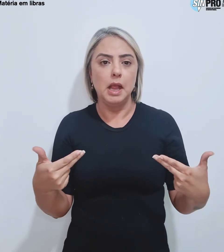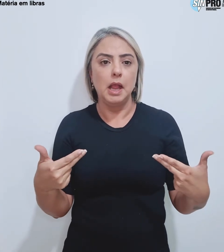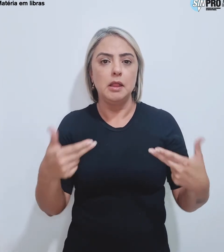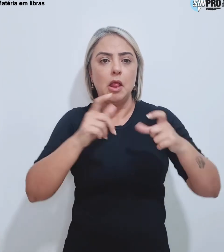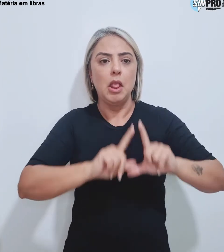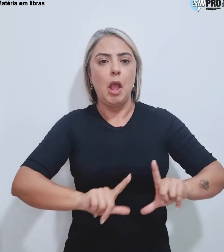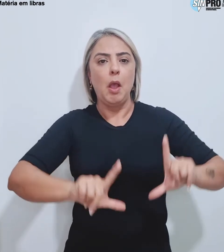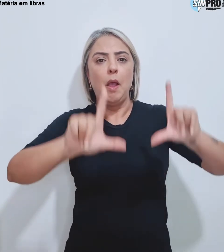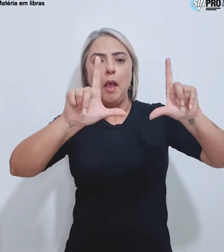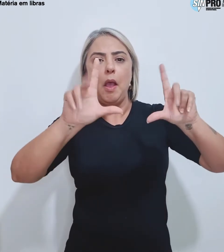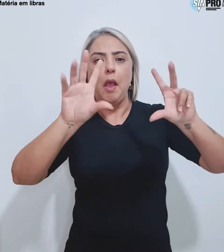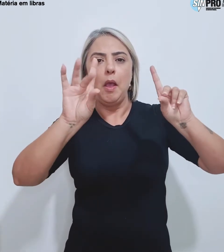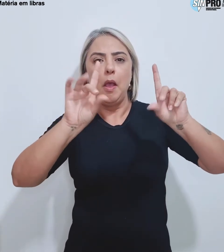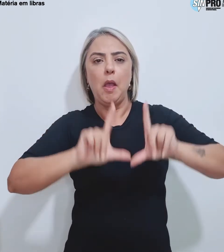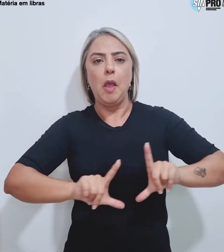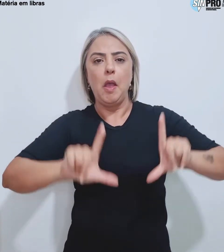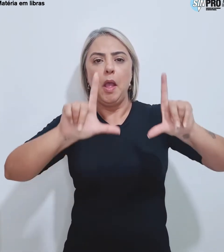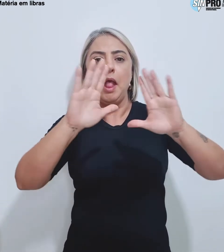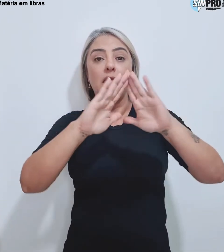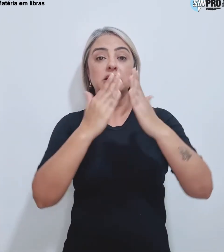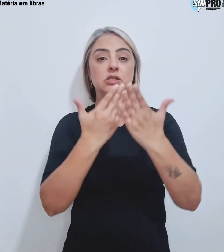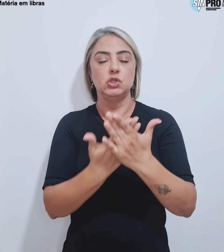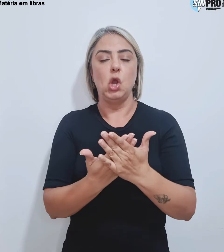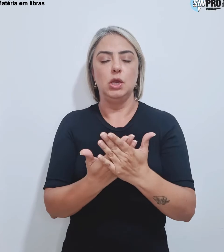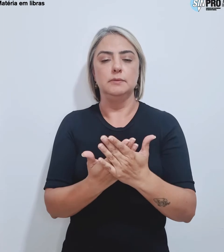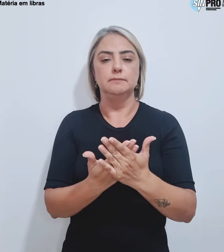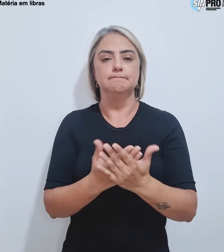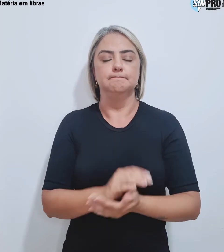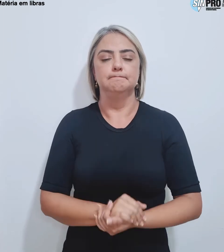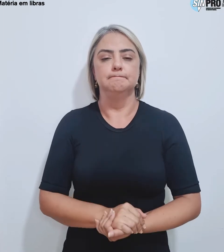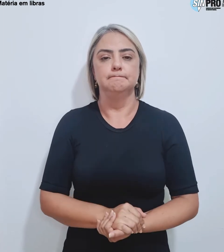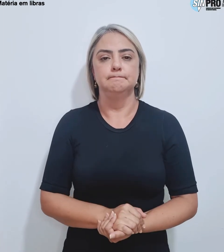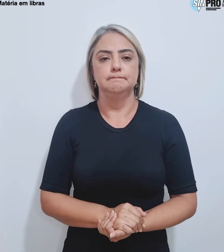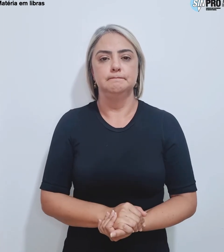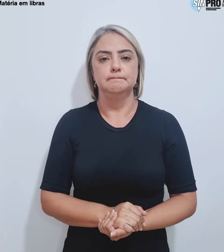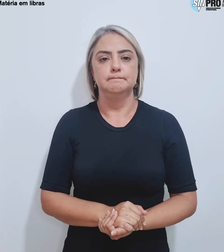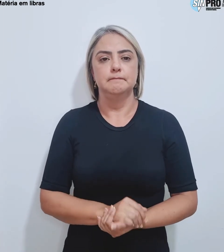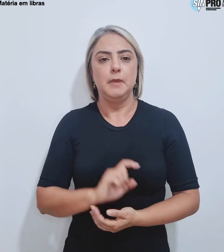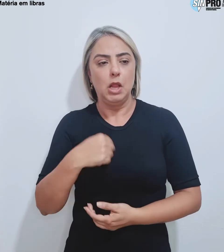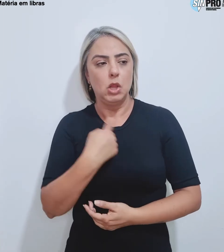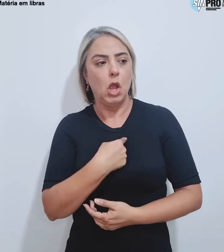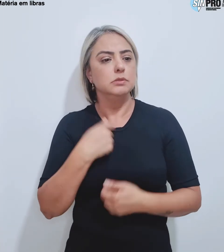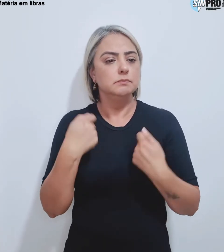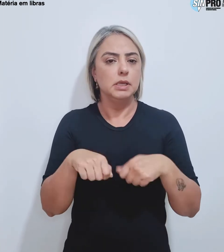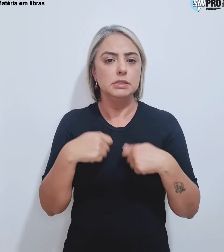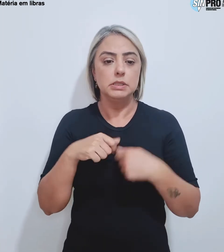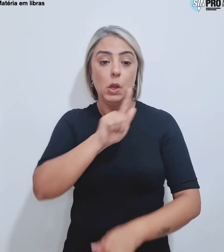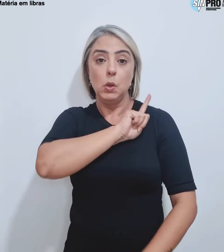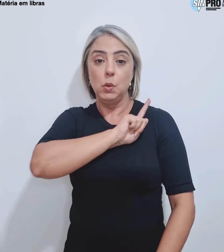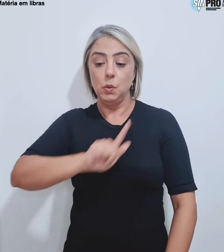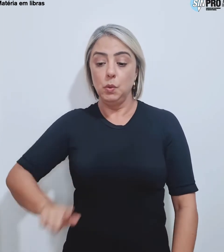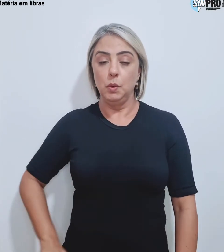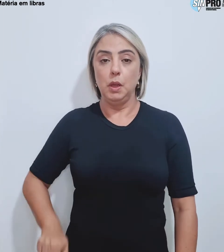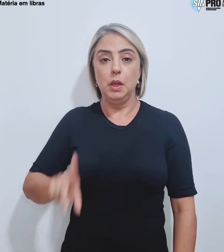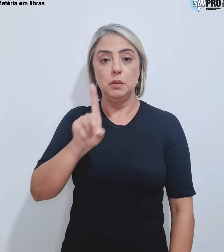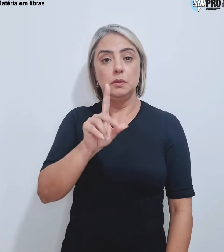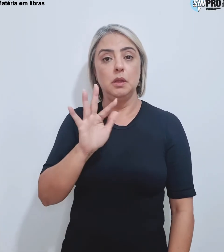foram afixados nas unidades escolares. A gente precisa que o governo do